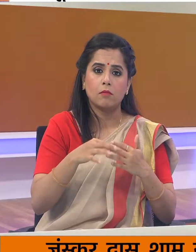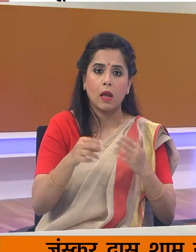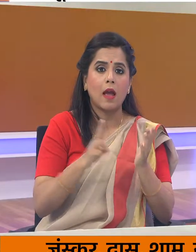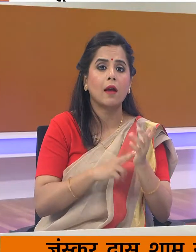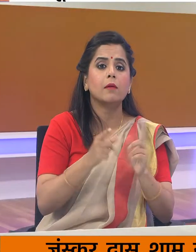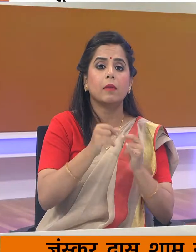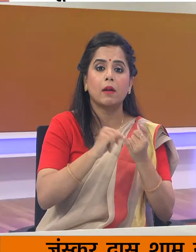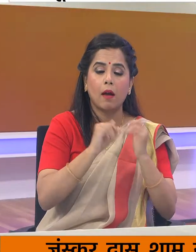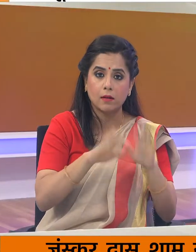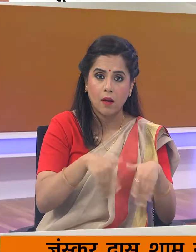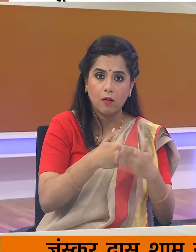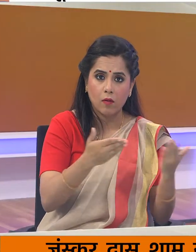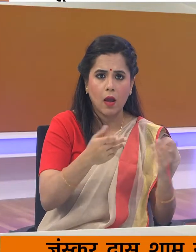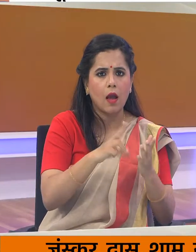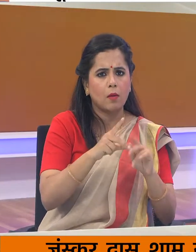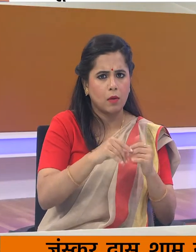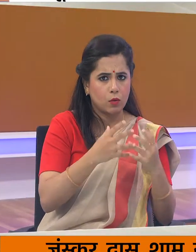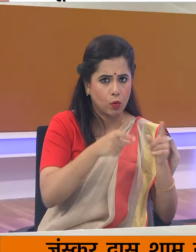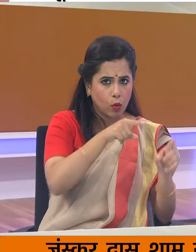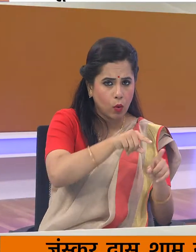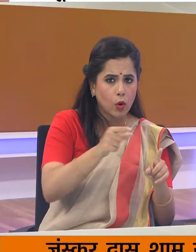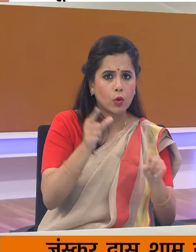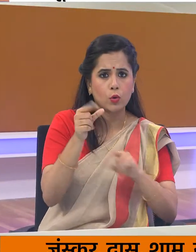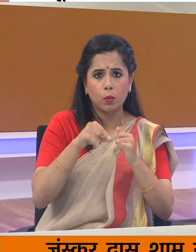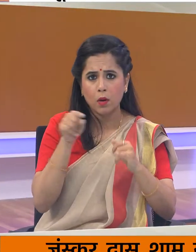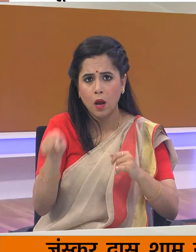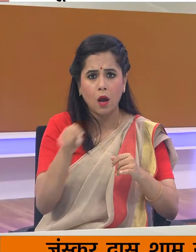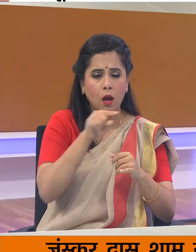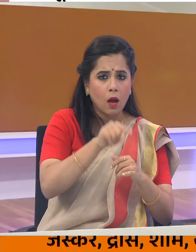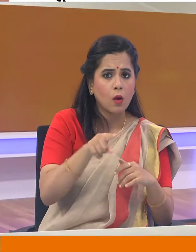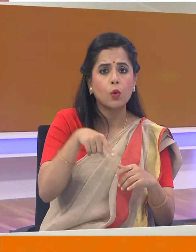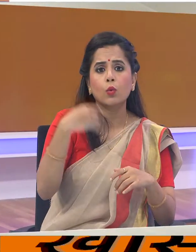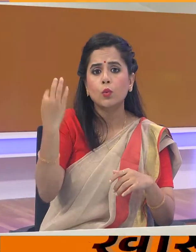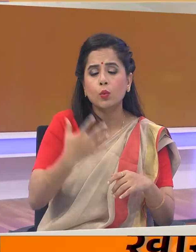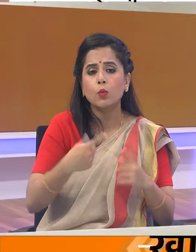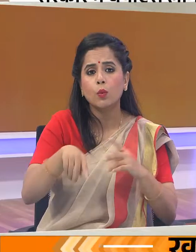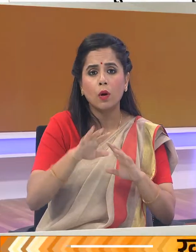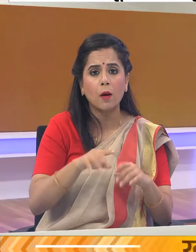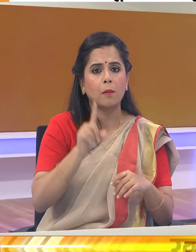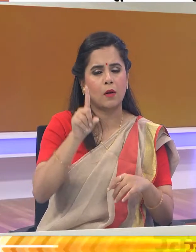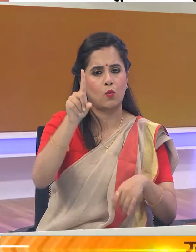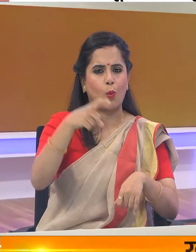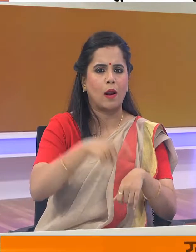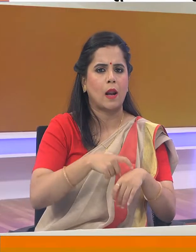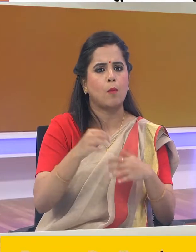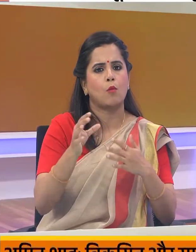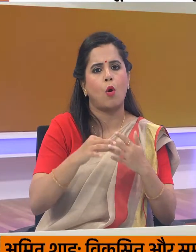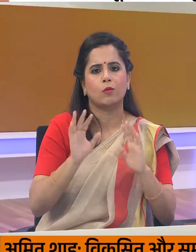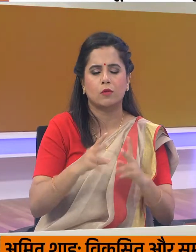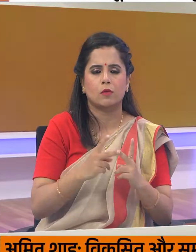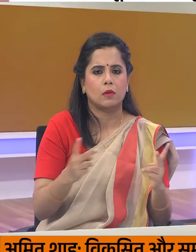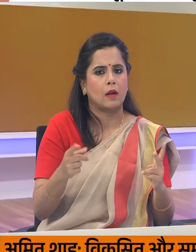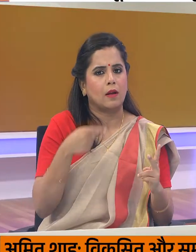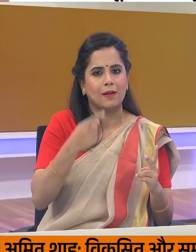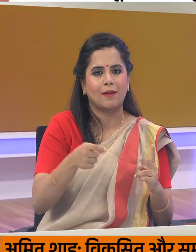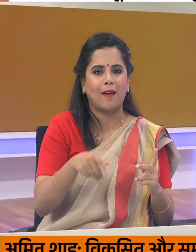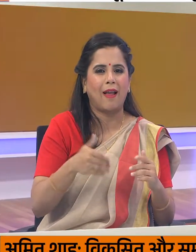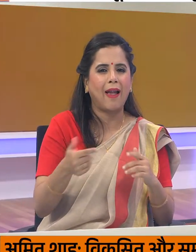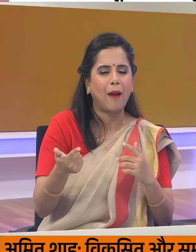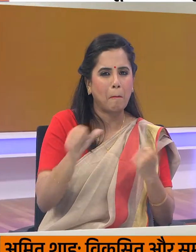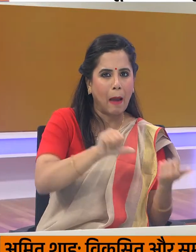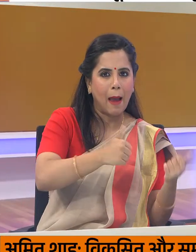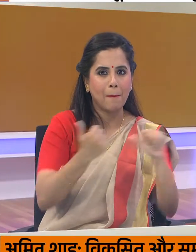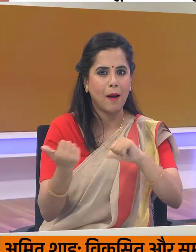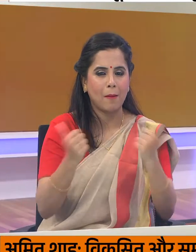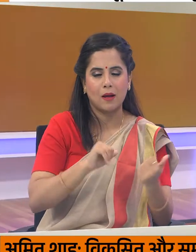जो हैं वो एनपीएस में आना चाहते हैं या यूपीएस में, और जो नए हैं वो भी, बट वन टाइम ऑप्शन होगा, ऐसा नहीं कि वो आगे पीछे कर